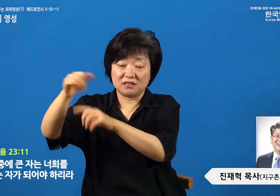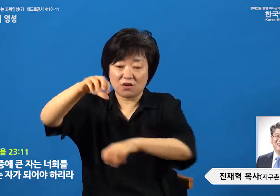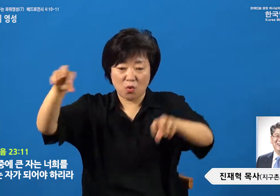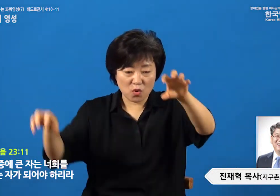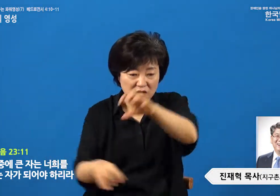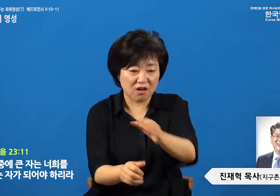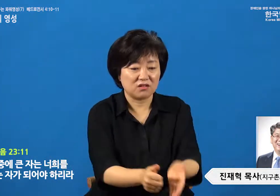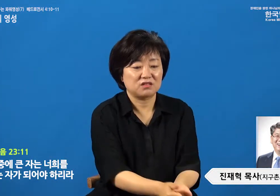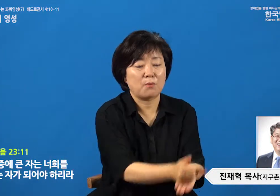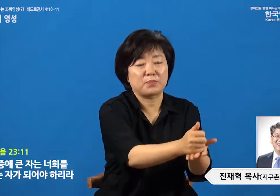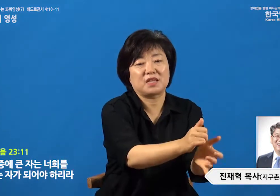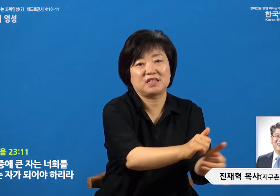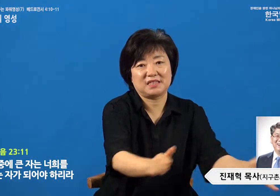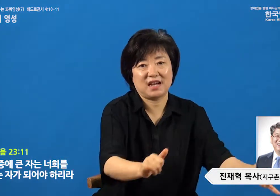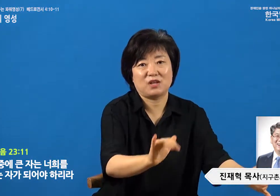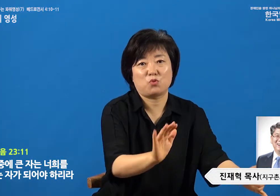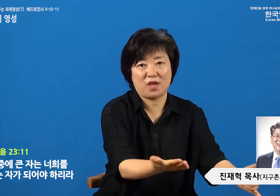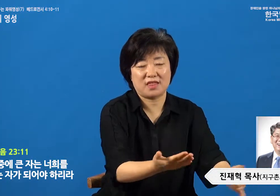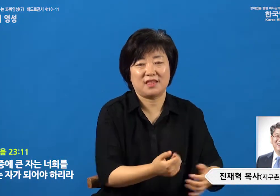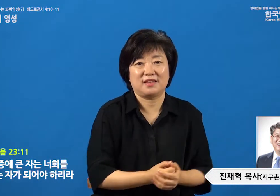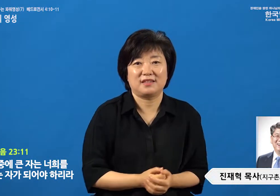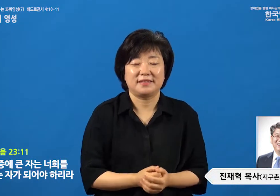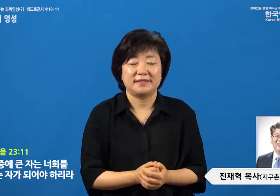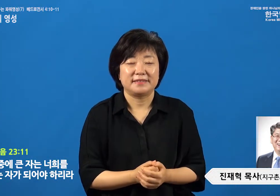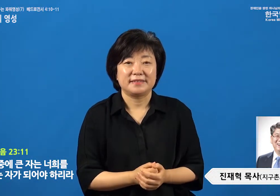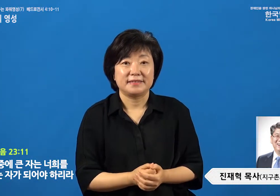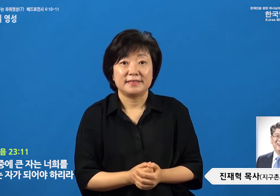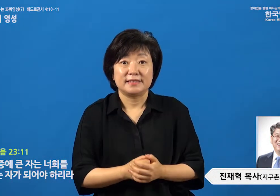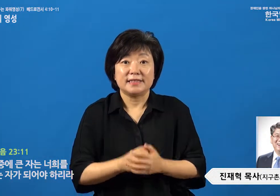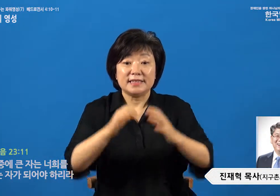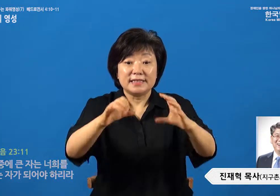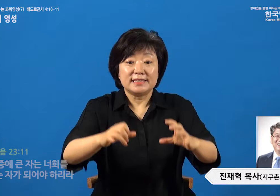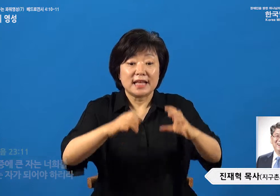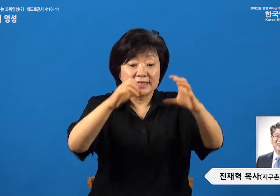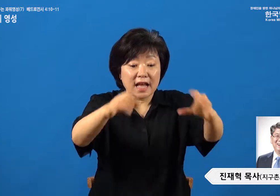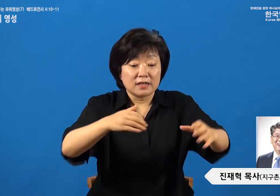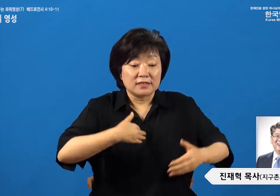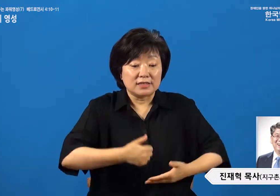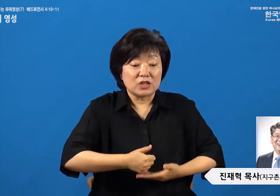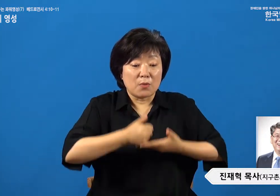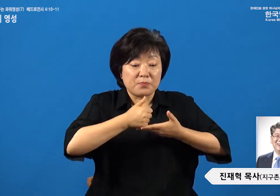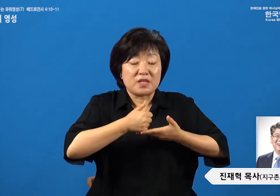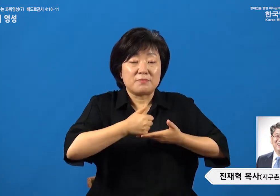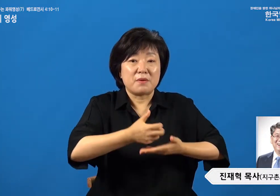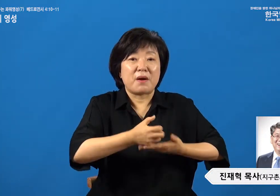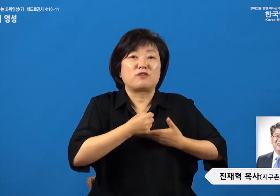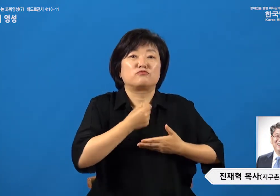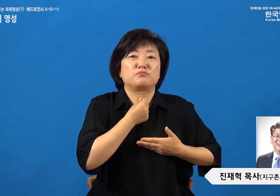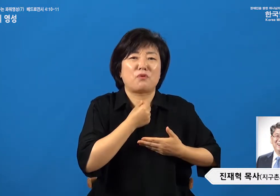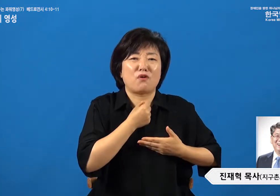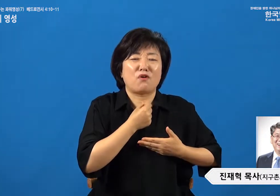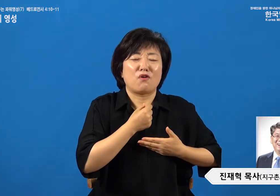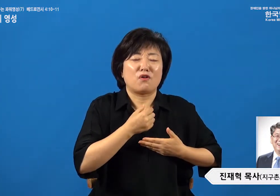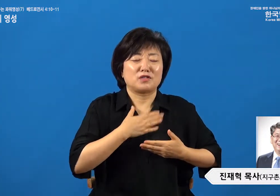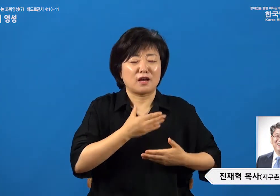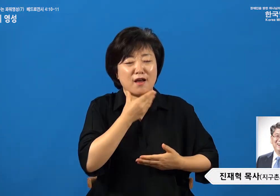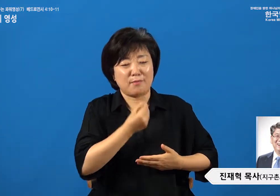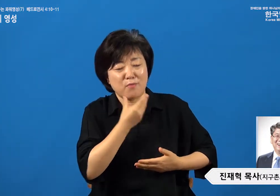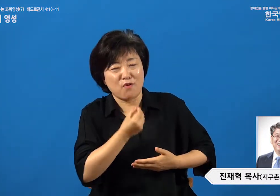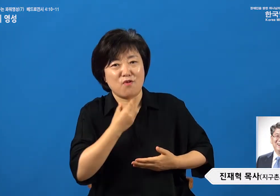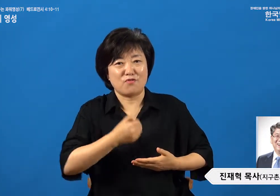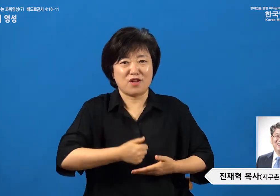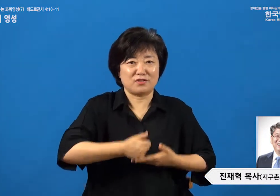자가 되어야 하리라. 세상은 더 섬김을 받고자 합니다. 그것이